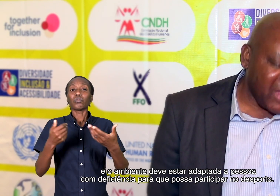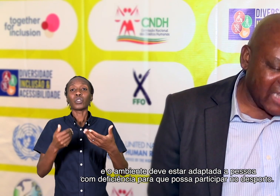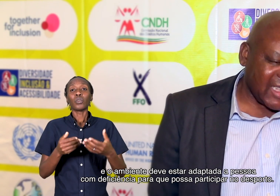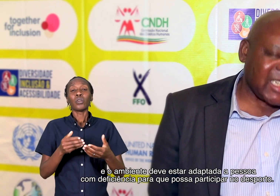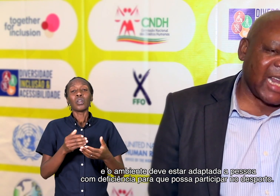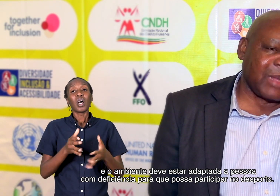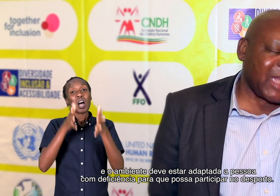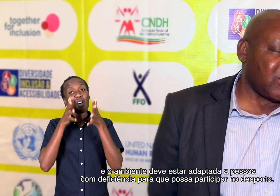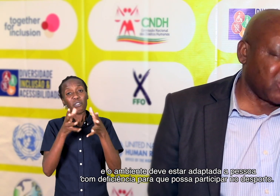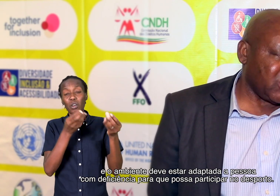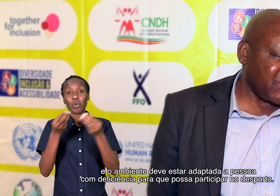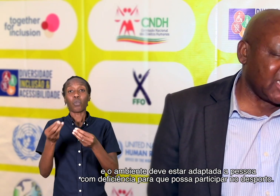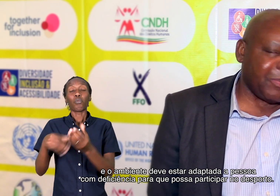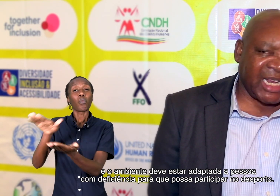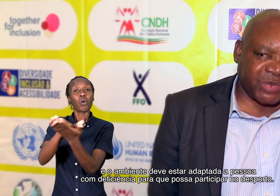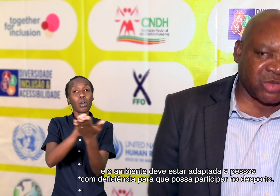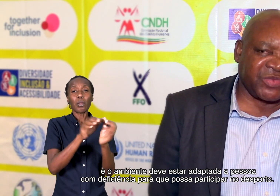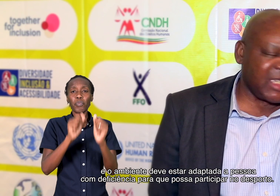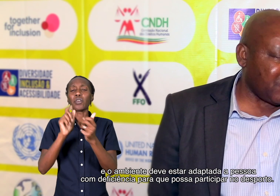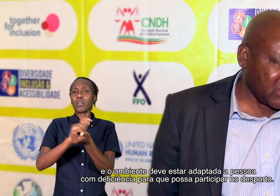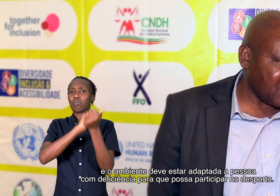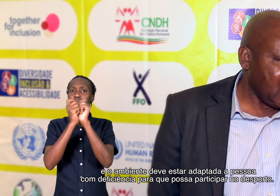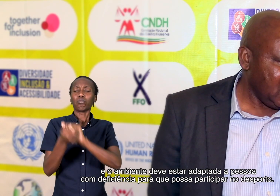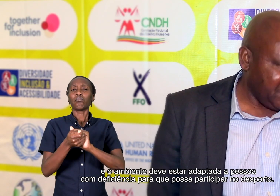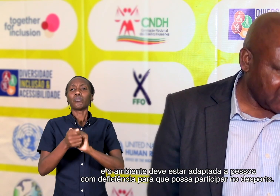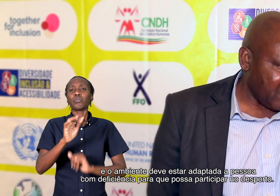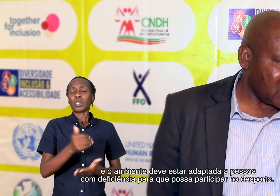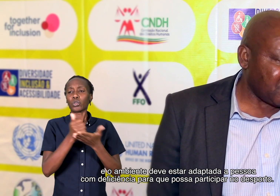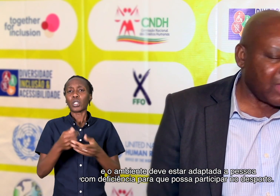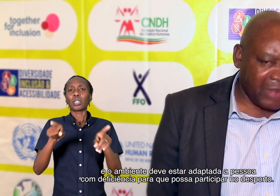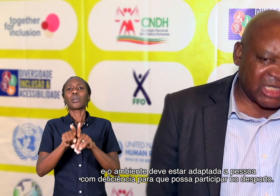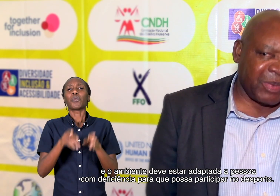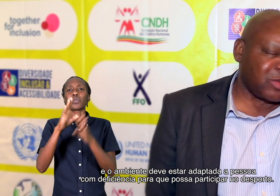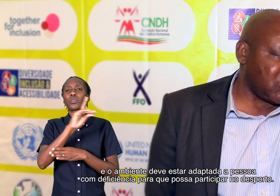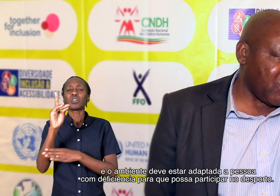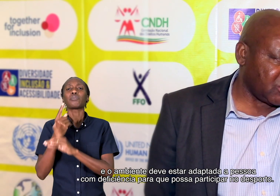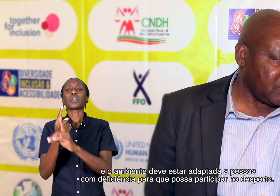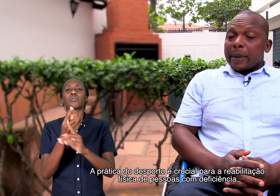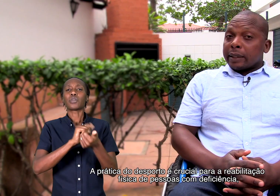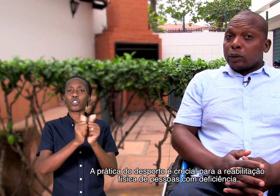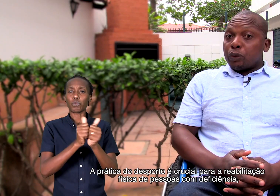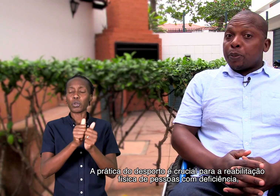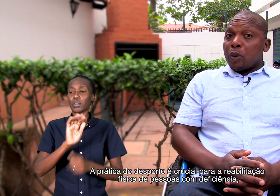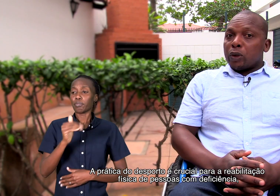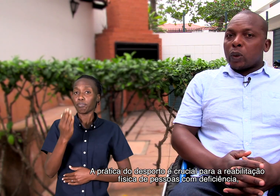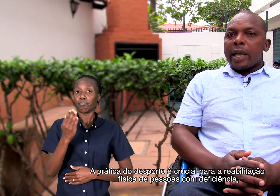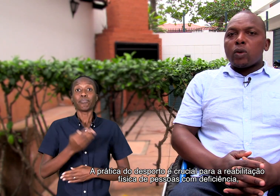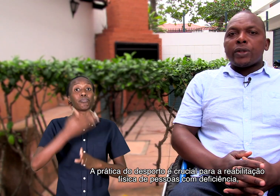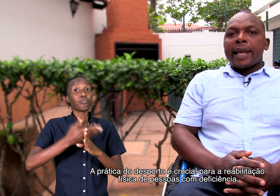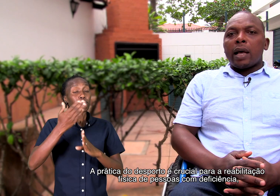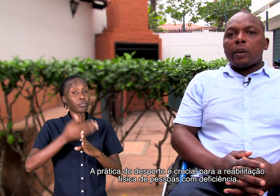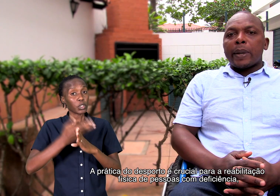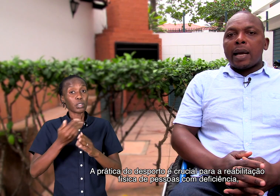o ambiente tem que estar adaptado à pessoa com deficiência para que as pessoas com deficiência possam efetivamente participar do desporto. A prática do desporto